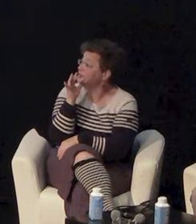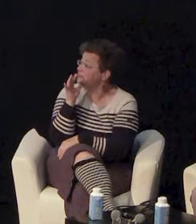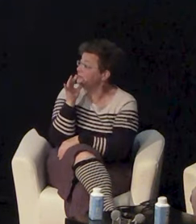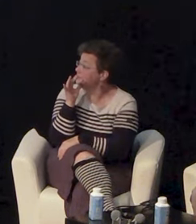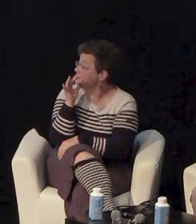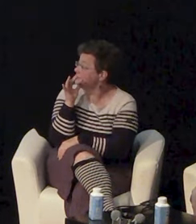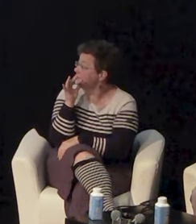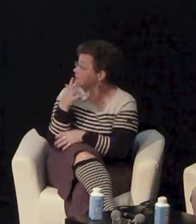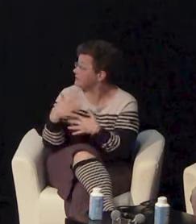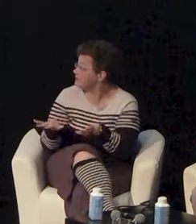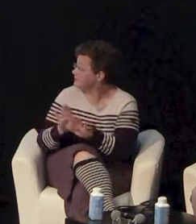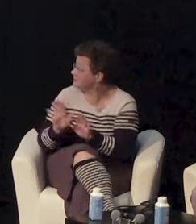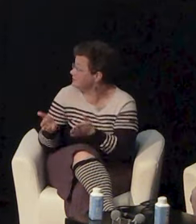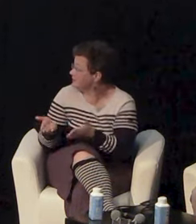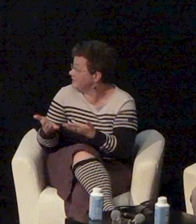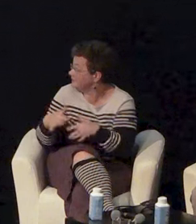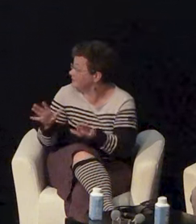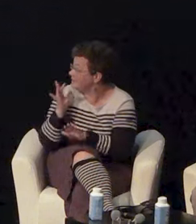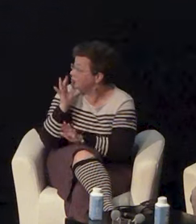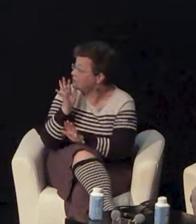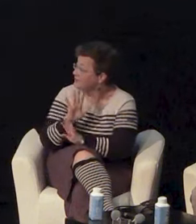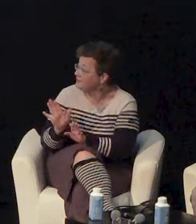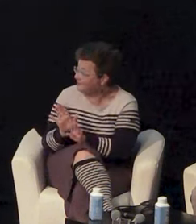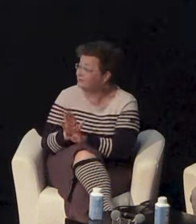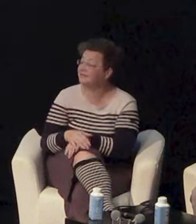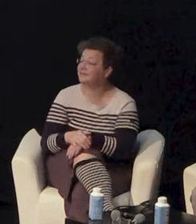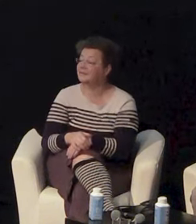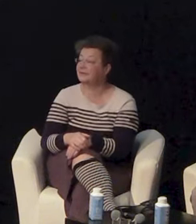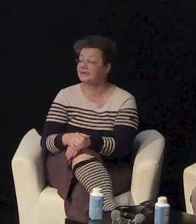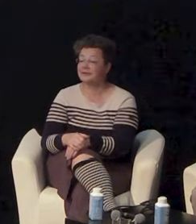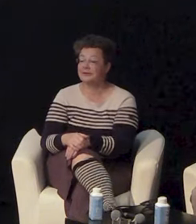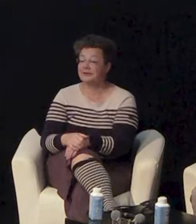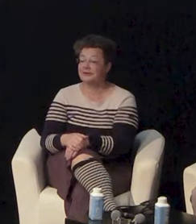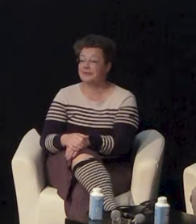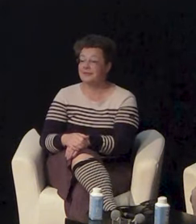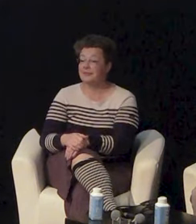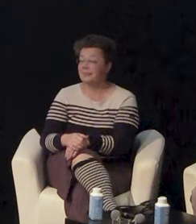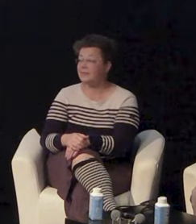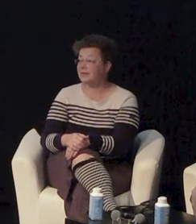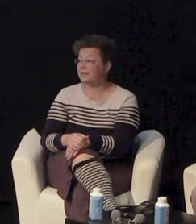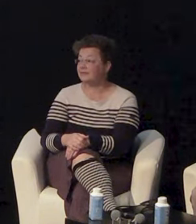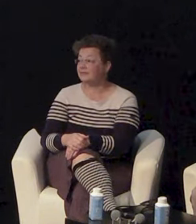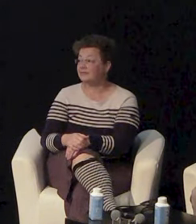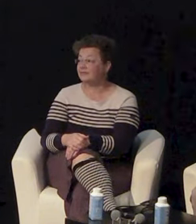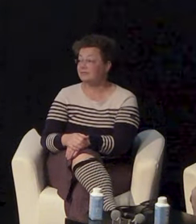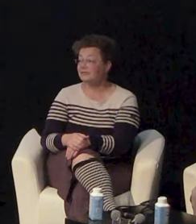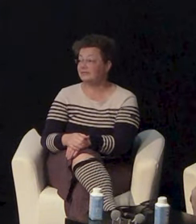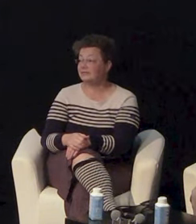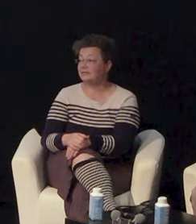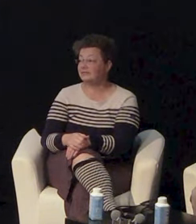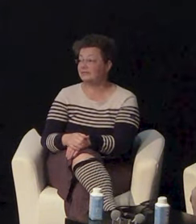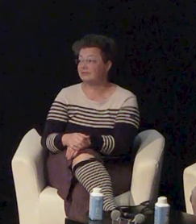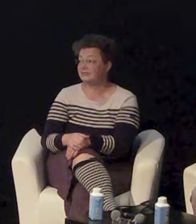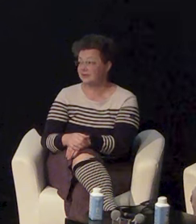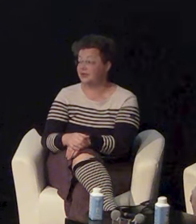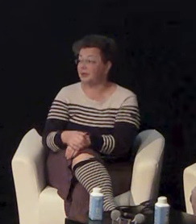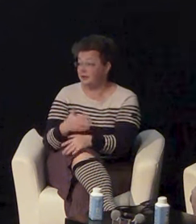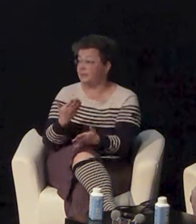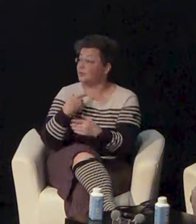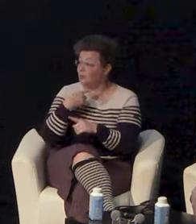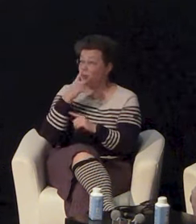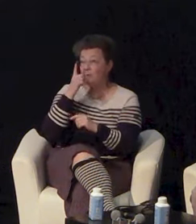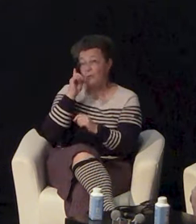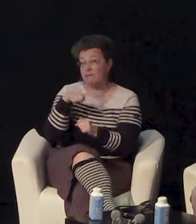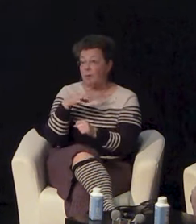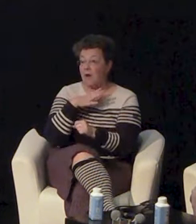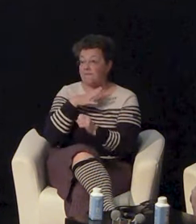que d'une manière personnelle, maintenant, par exemple, c'est impossible d'interpeller la GFIP. Maintenant,